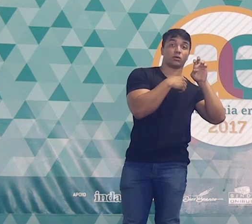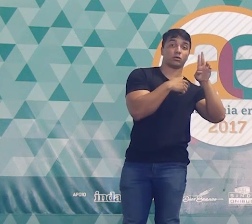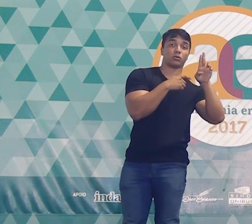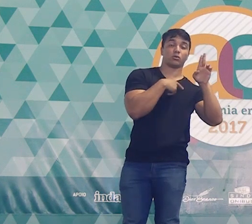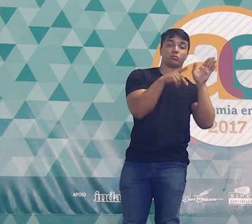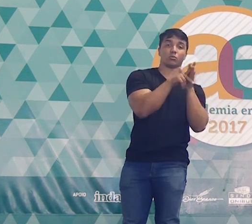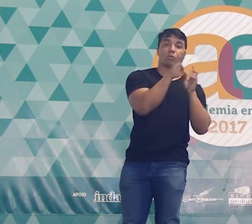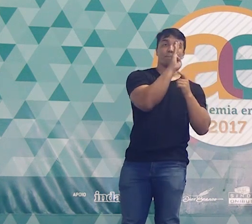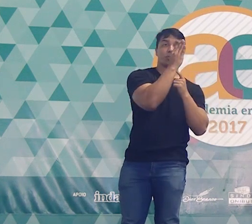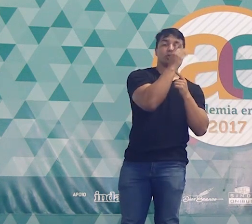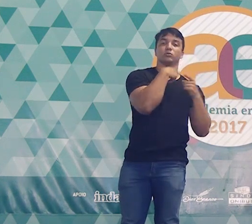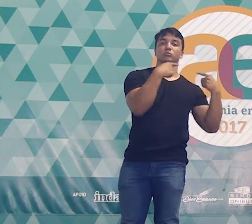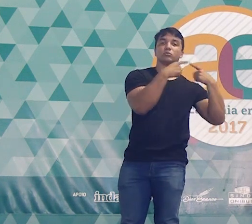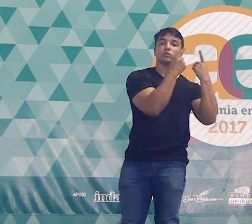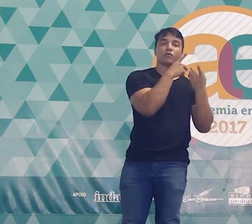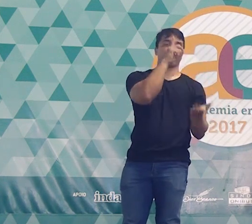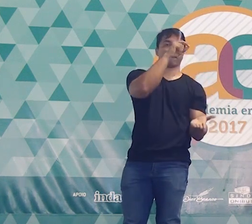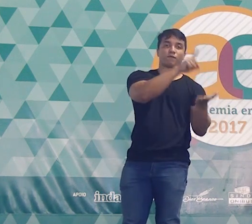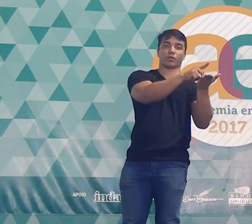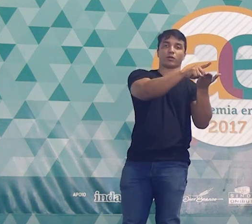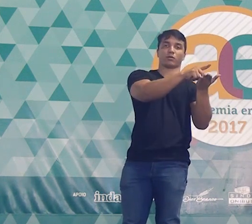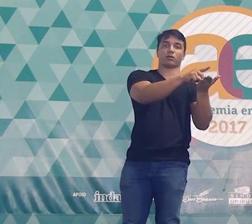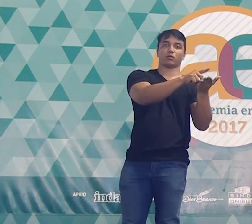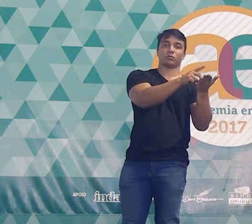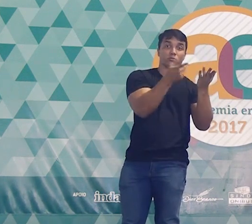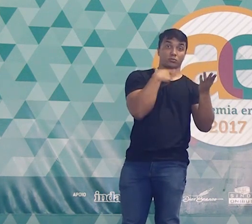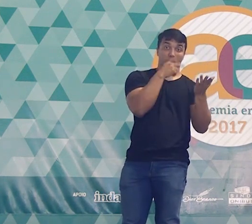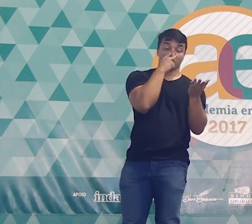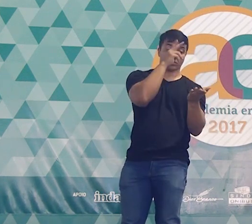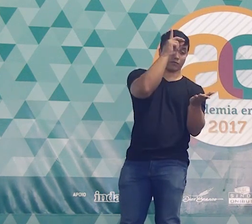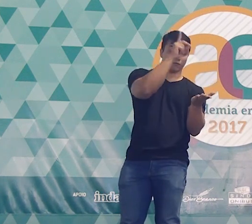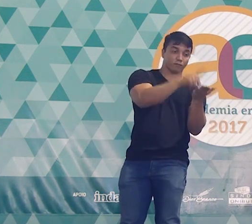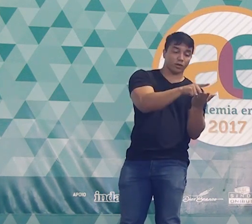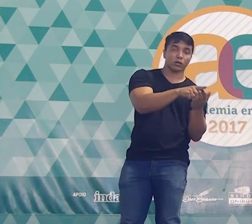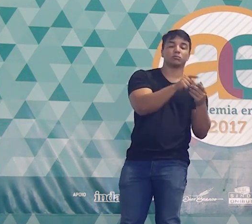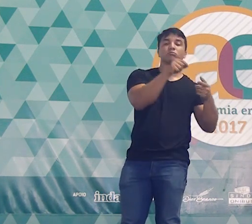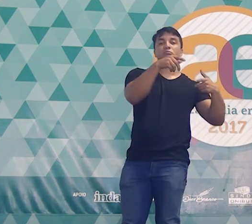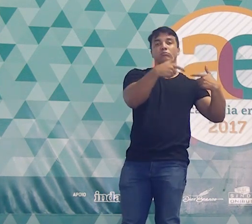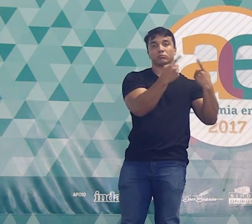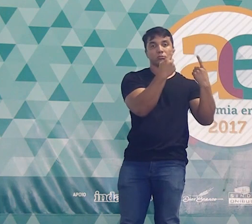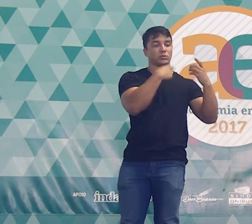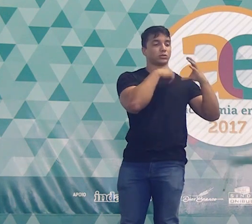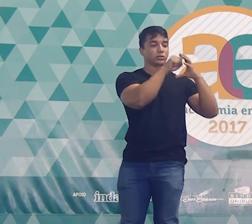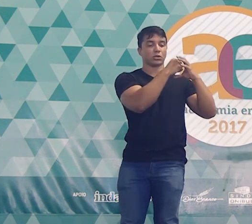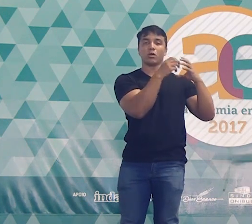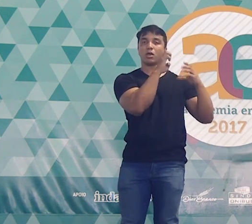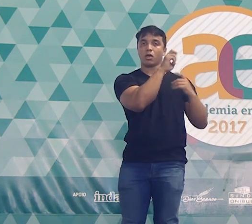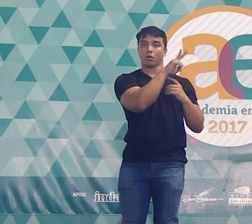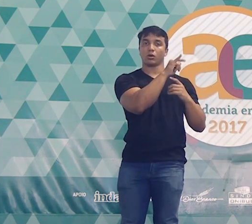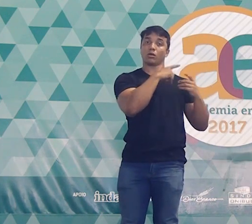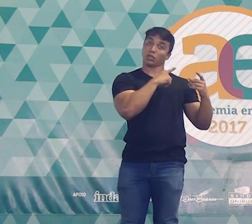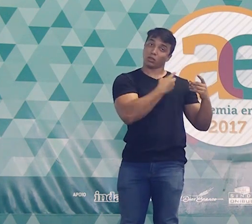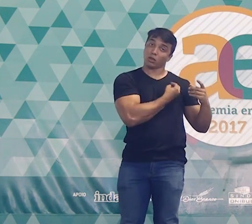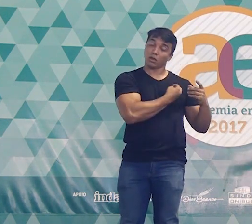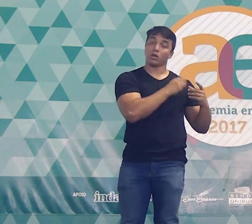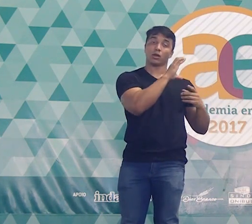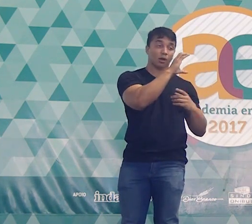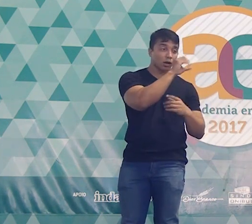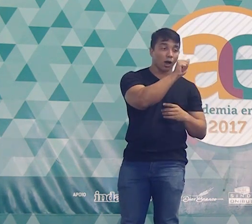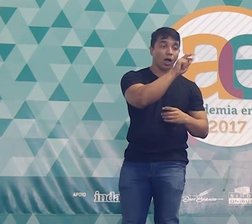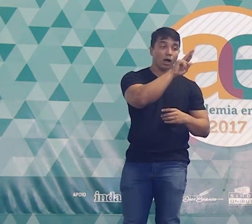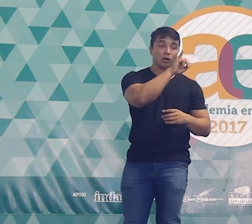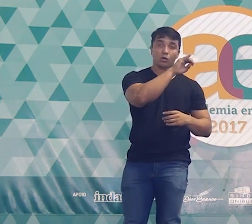em biologia, significa verdadeiro. Então, verdadeiramente, a célula eucariótica apresenta carioteca. Então,